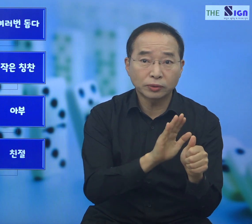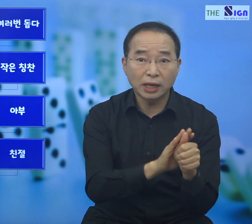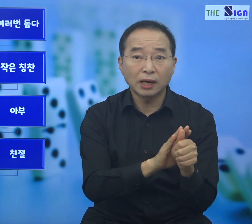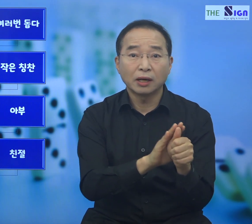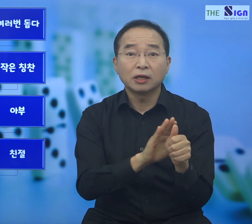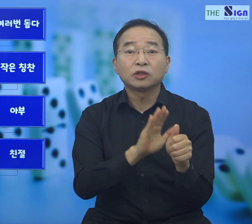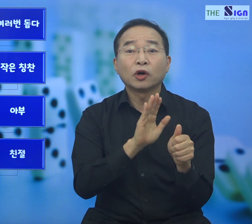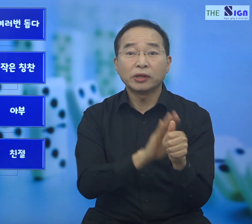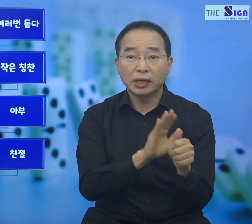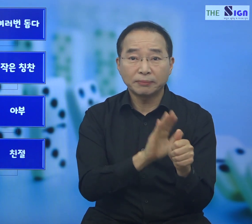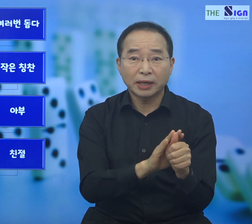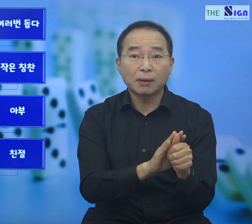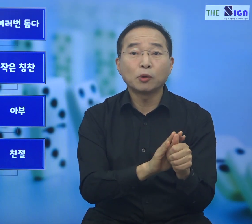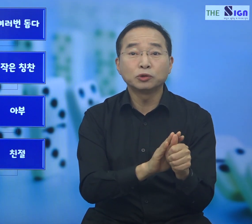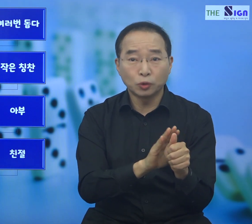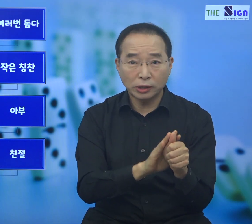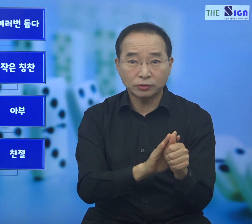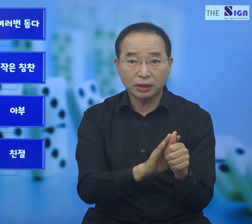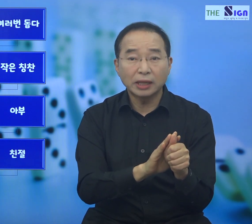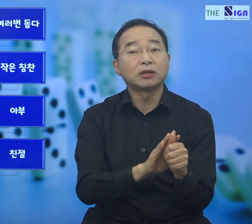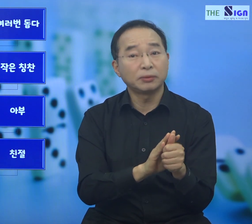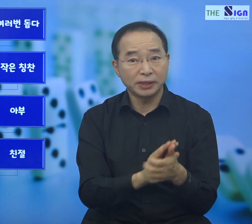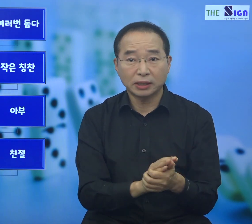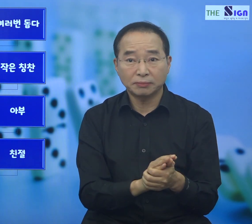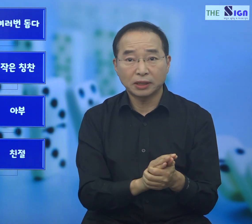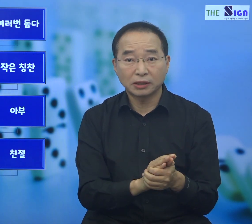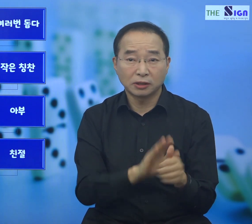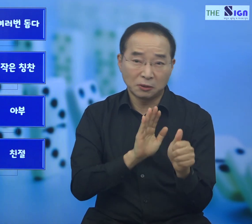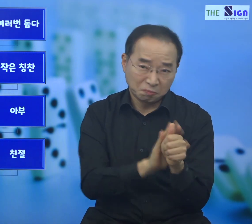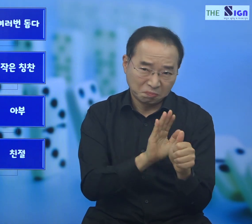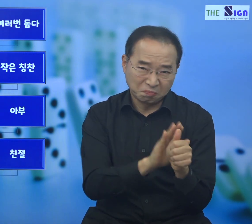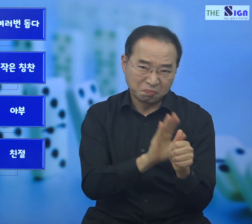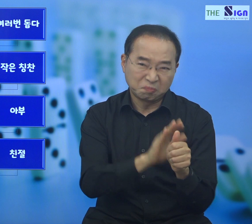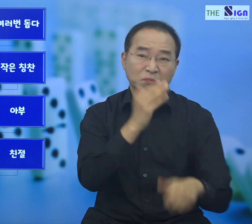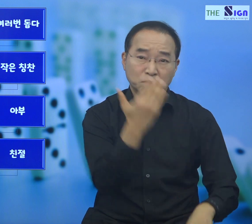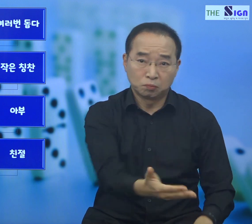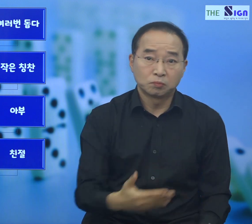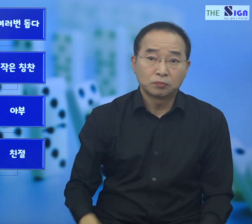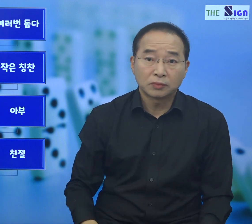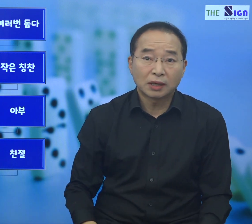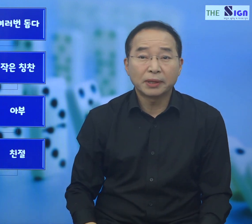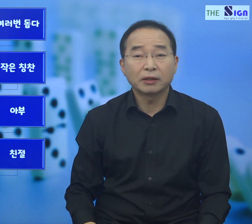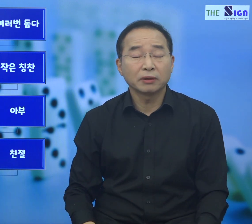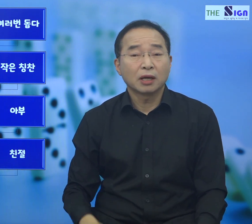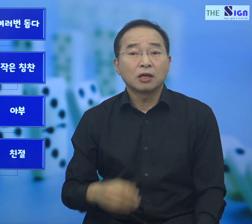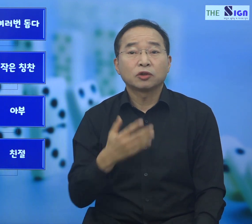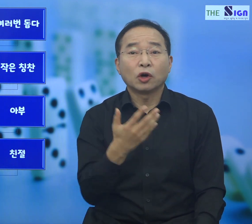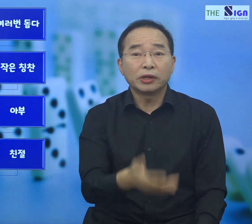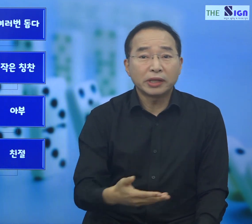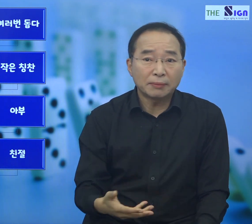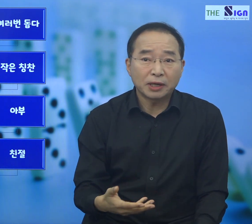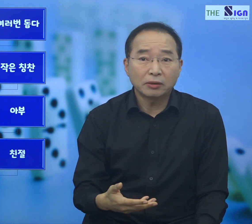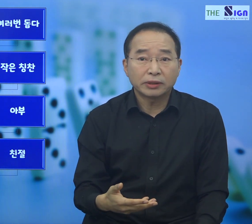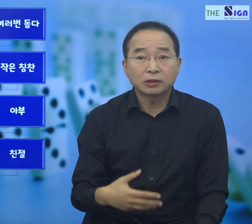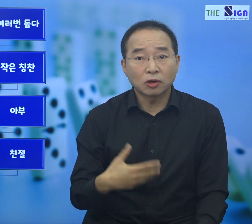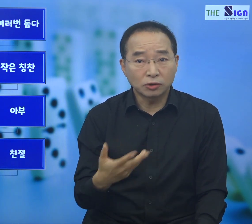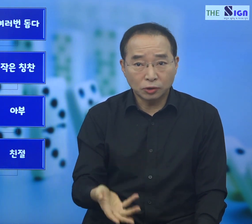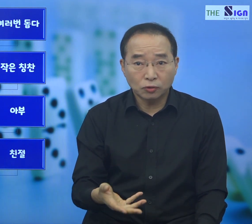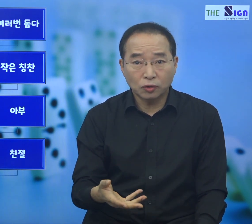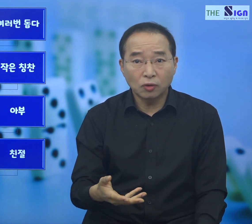도와줬다, 너희랑 내가 모두 도와줬다, 이런 의미가 됩니다. 그래서 하면 너희라면 내가 적극적으로